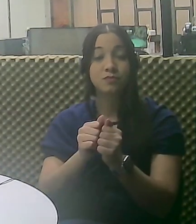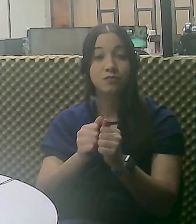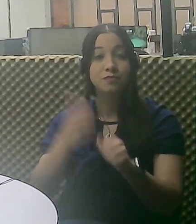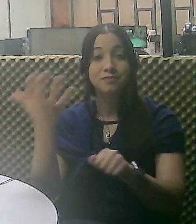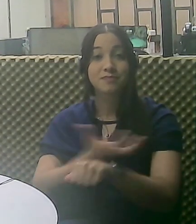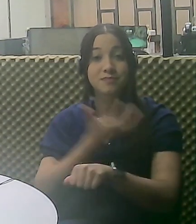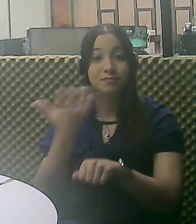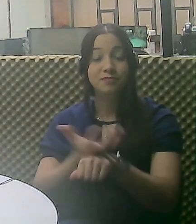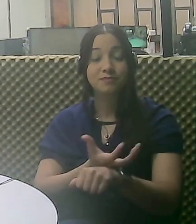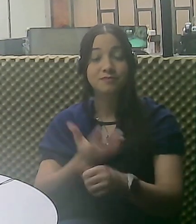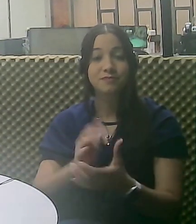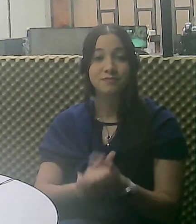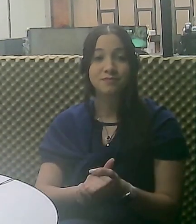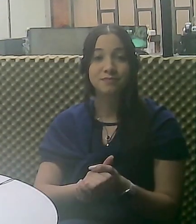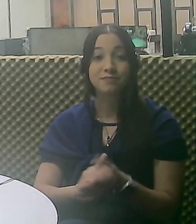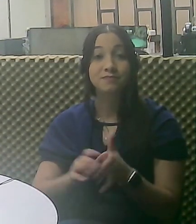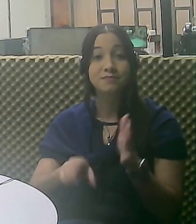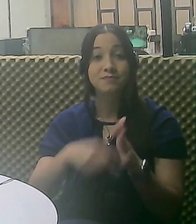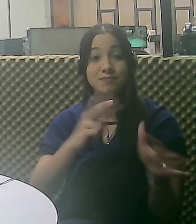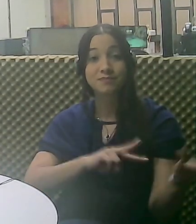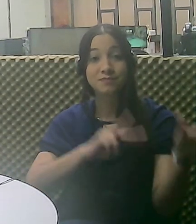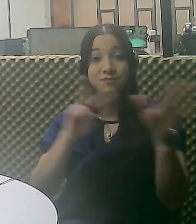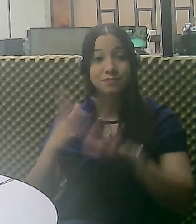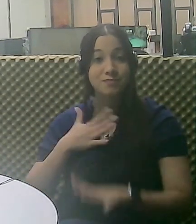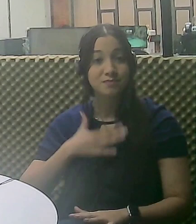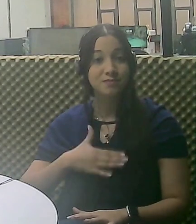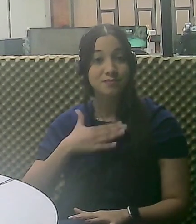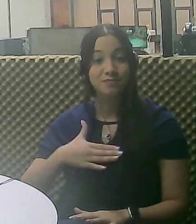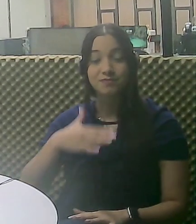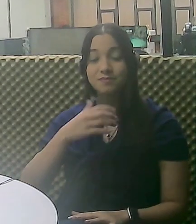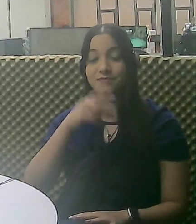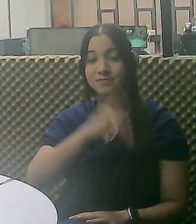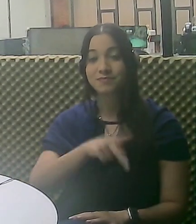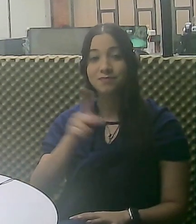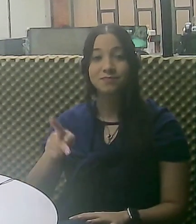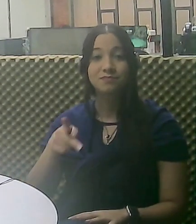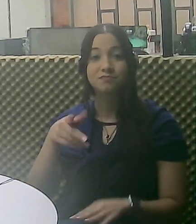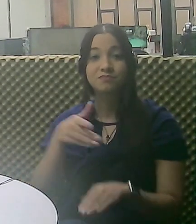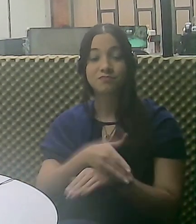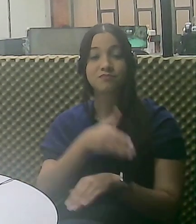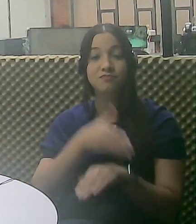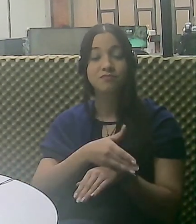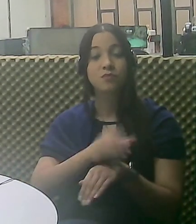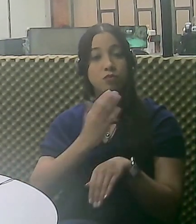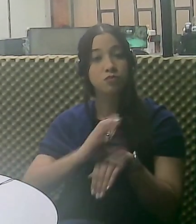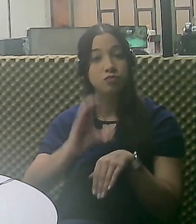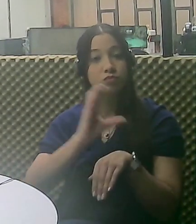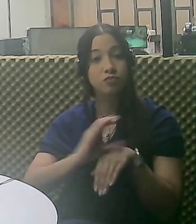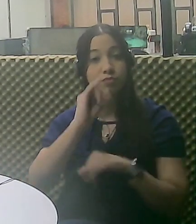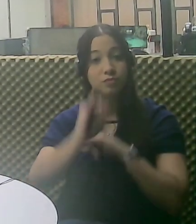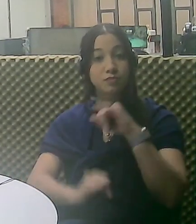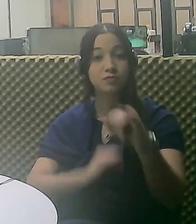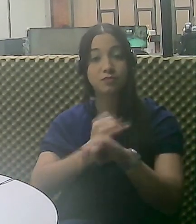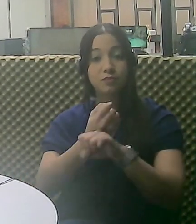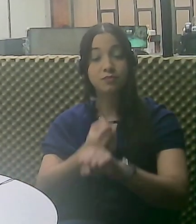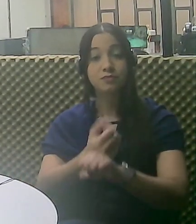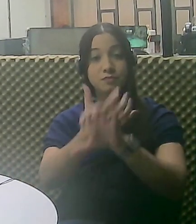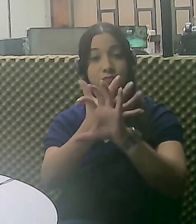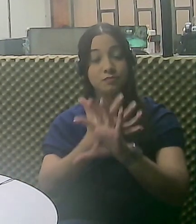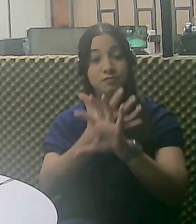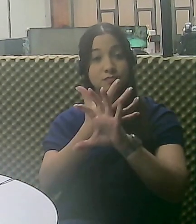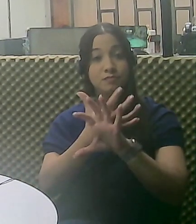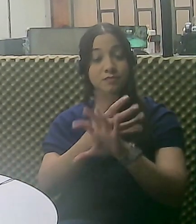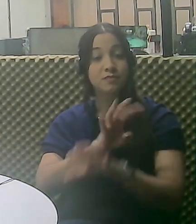disciplinas regulares. Na primeira semana de agosto, os professores vão participar de uma capacitação virtual, ministrada